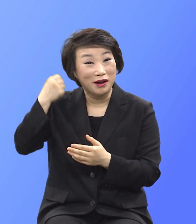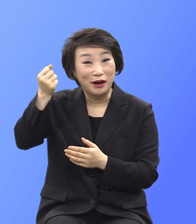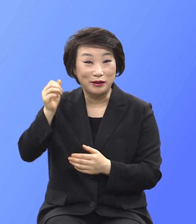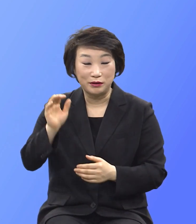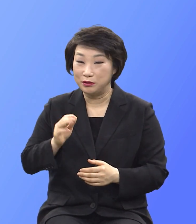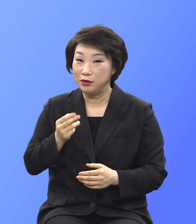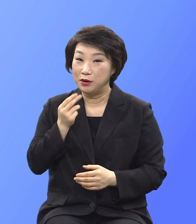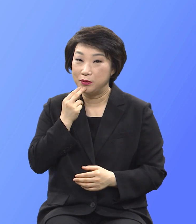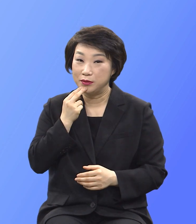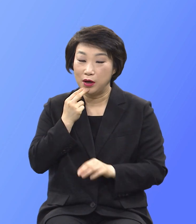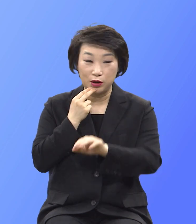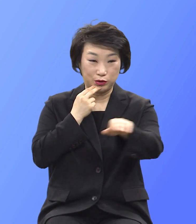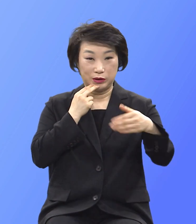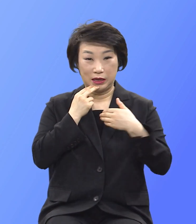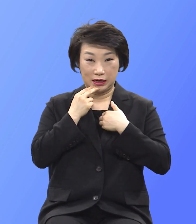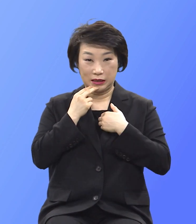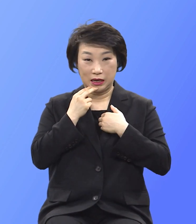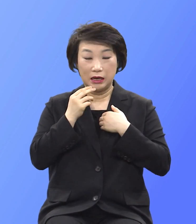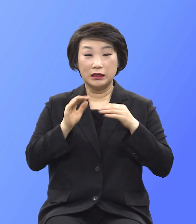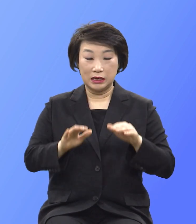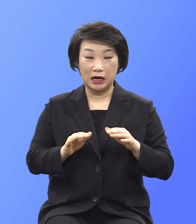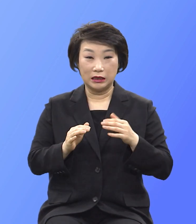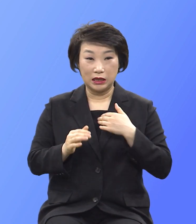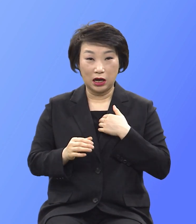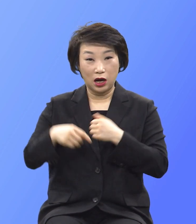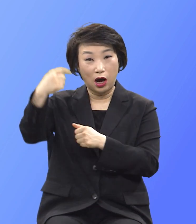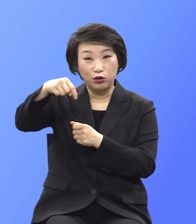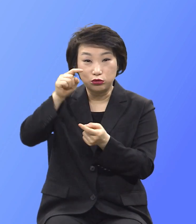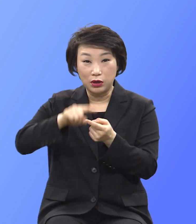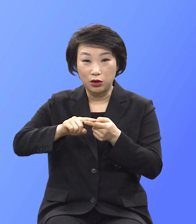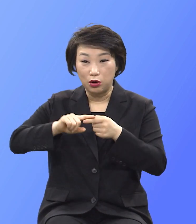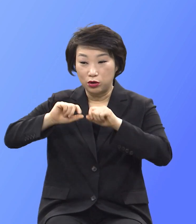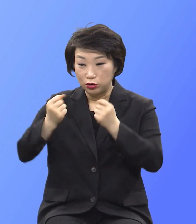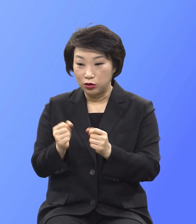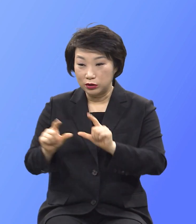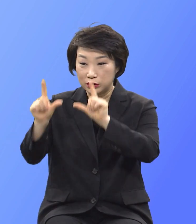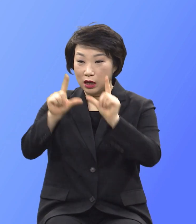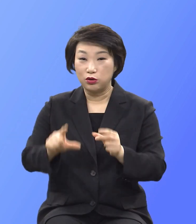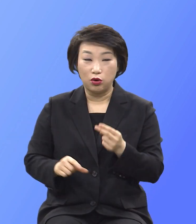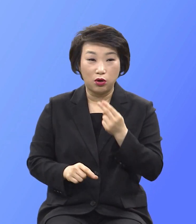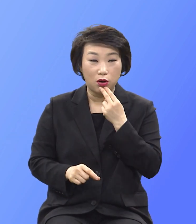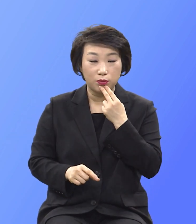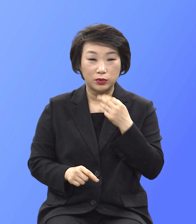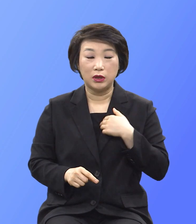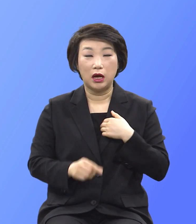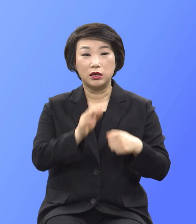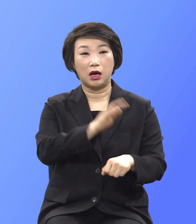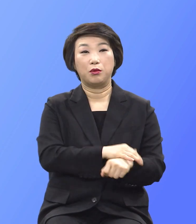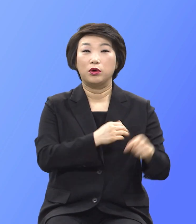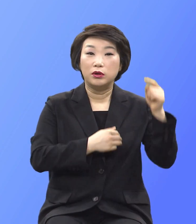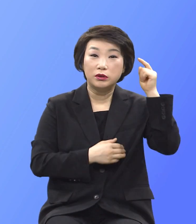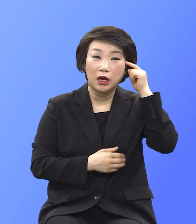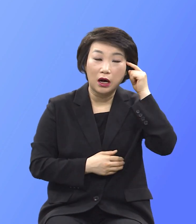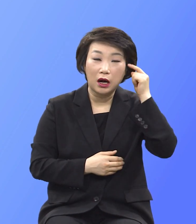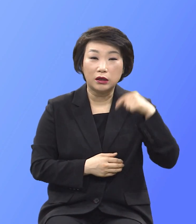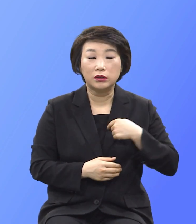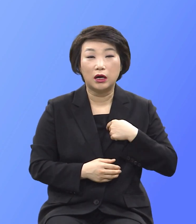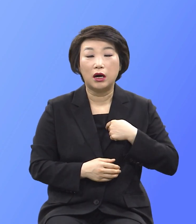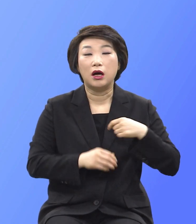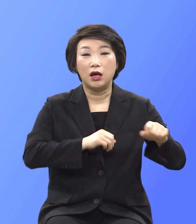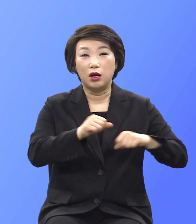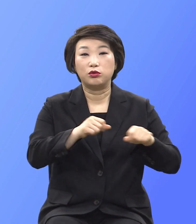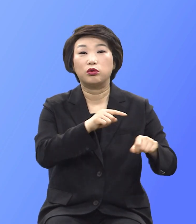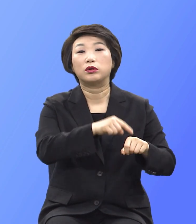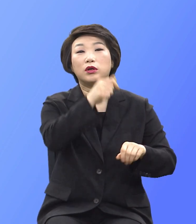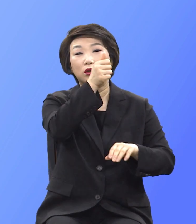없으시고 우리 인간이 가르쳐 준 대로 살지 못하는 이 잘못된 생각에 대한